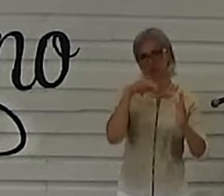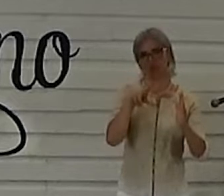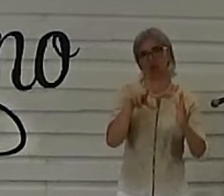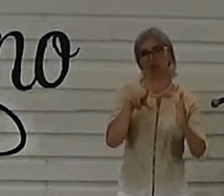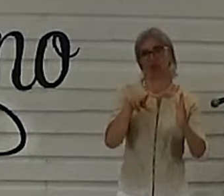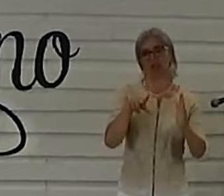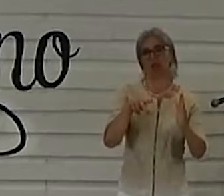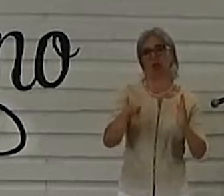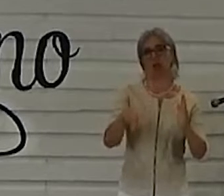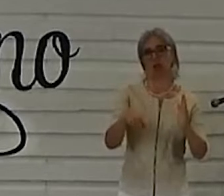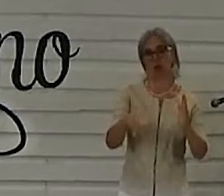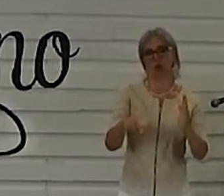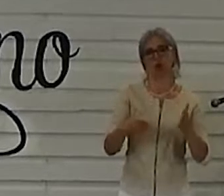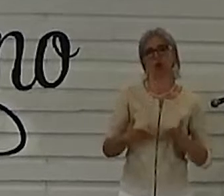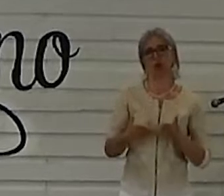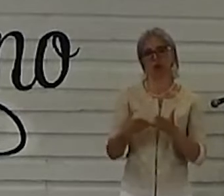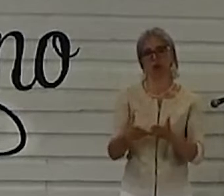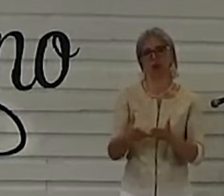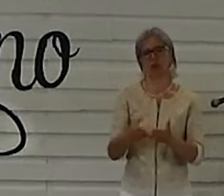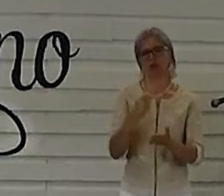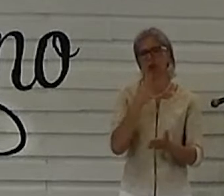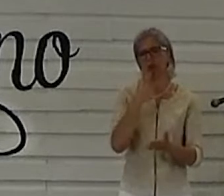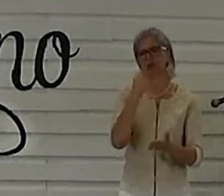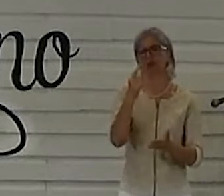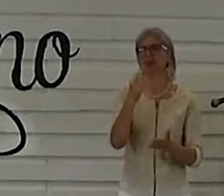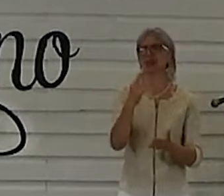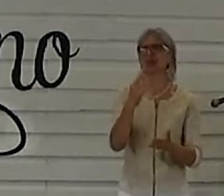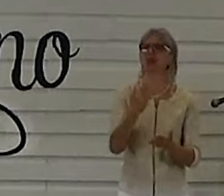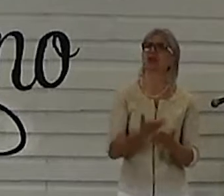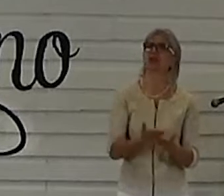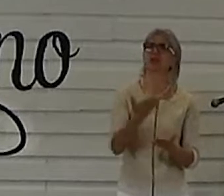Ho detto: Signore, grazie.